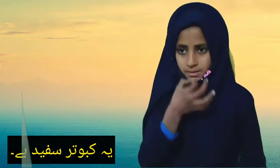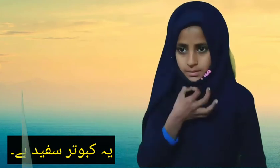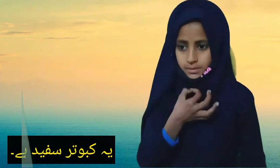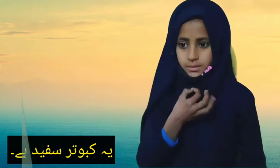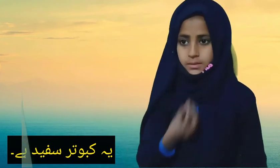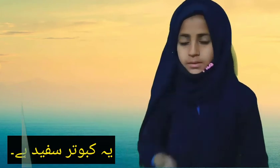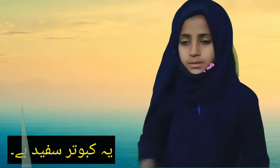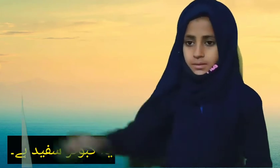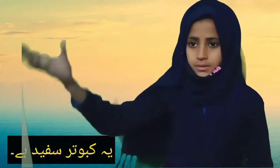कबूतर